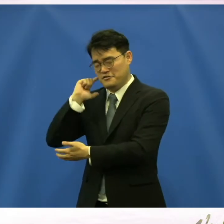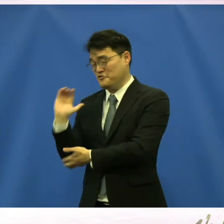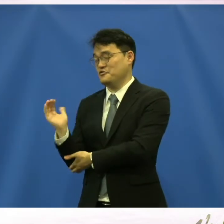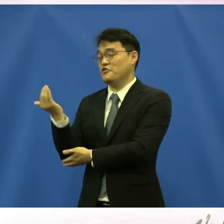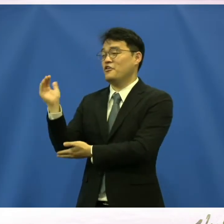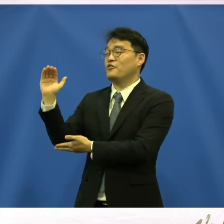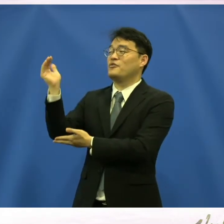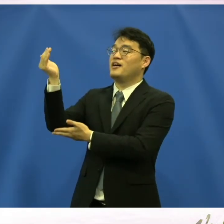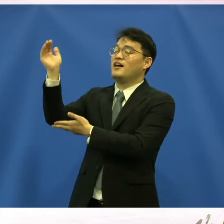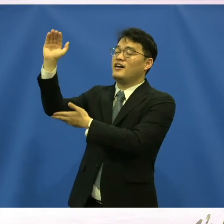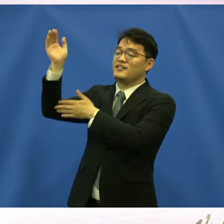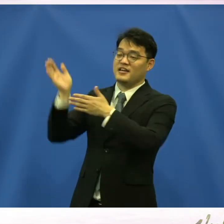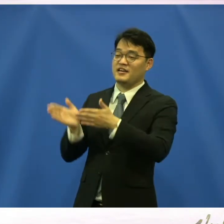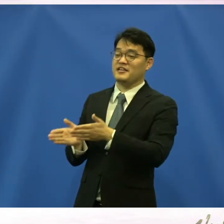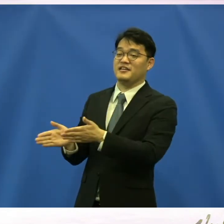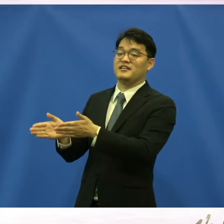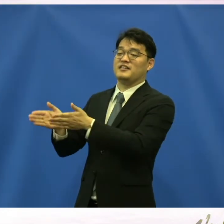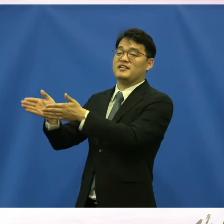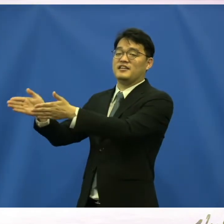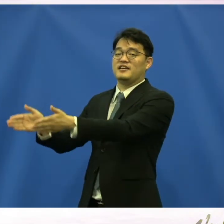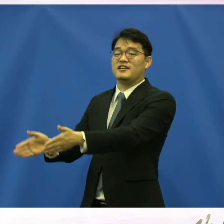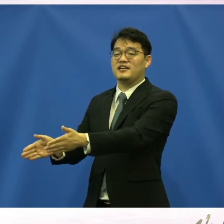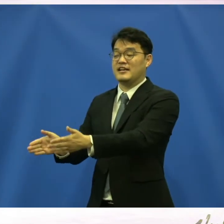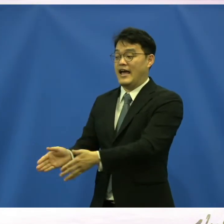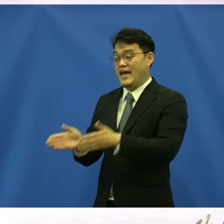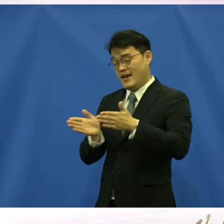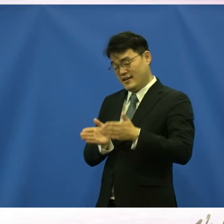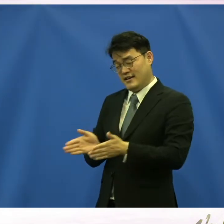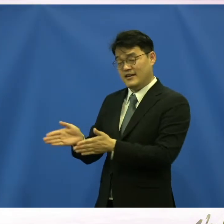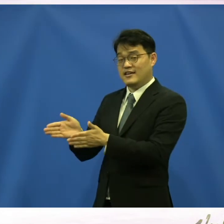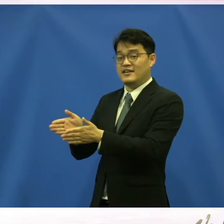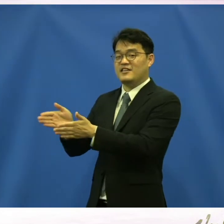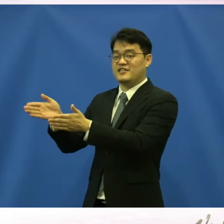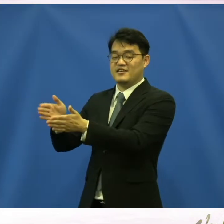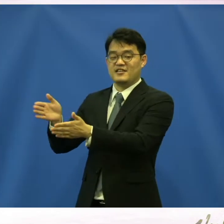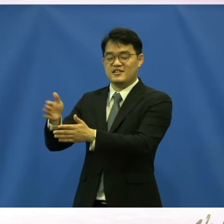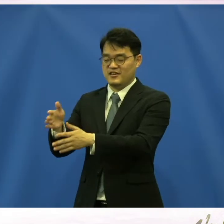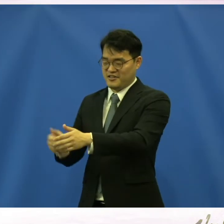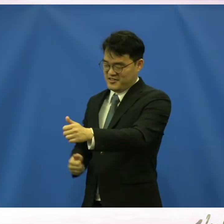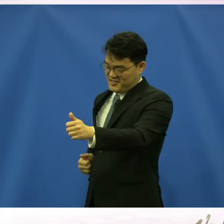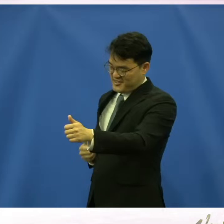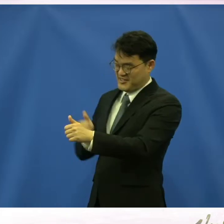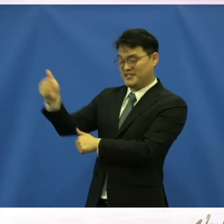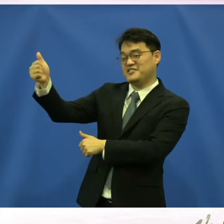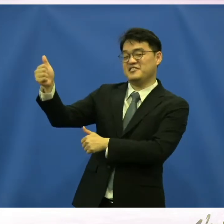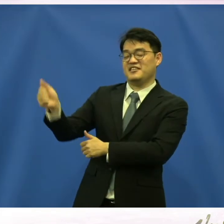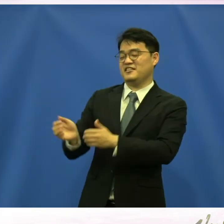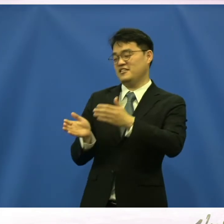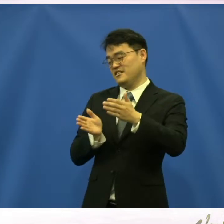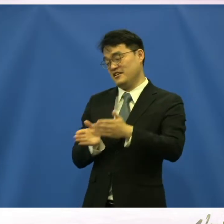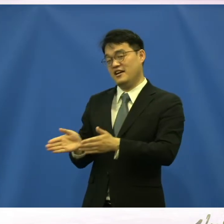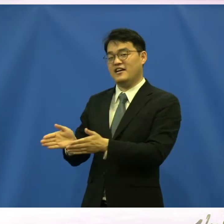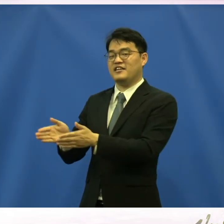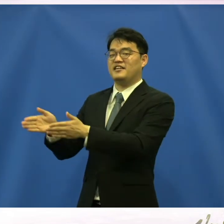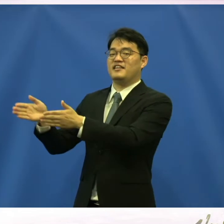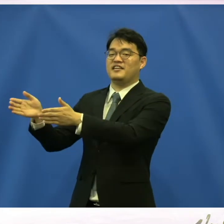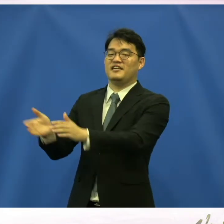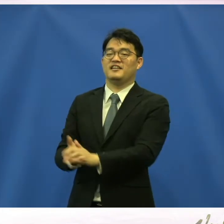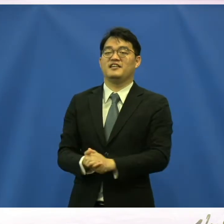이 길은 영광의 길 이 길은